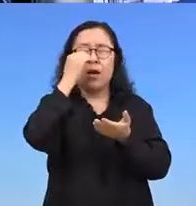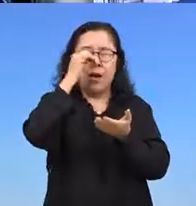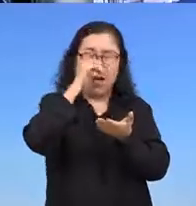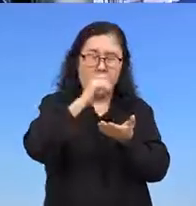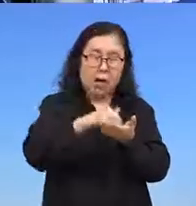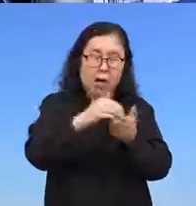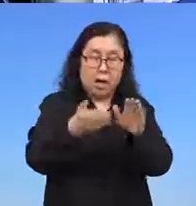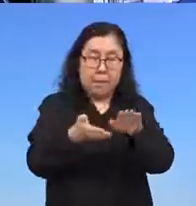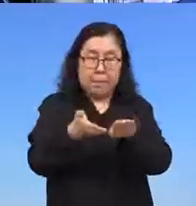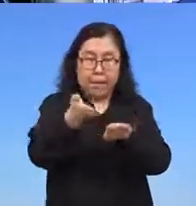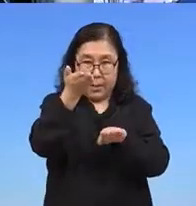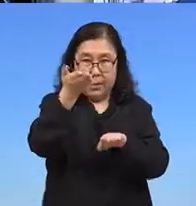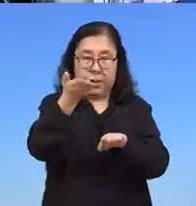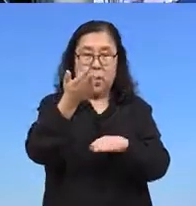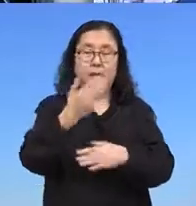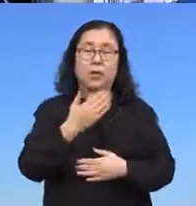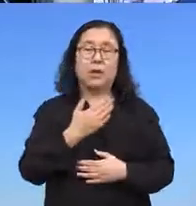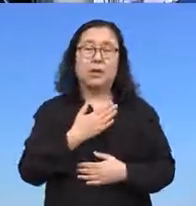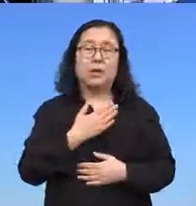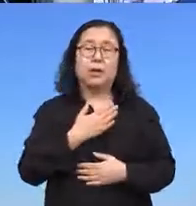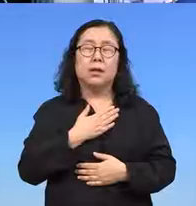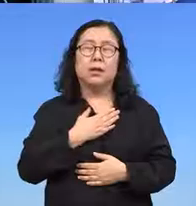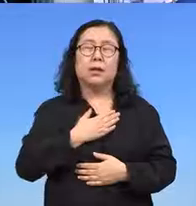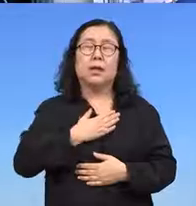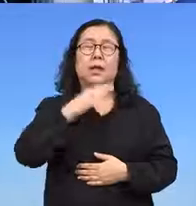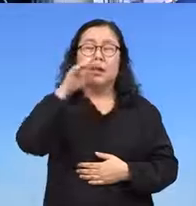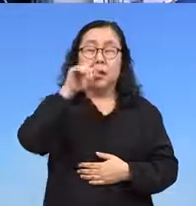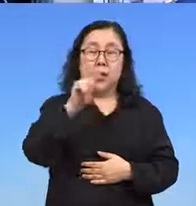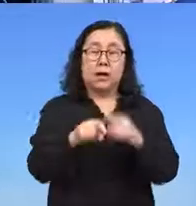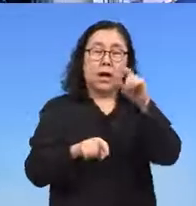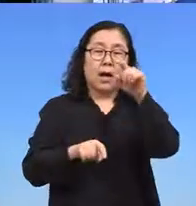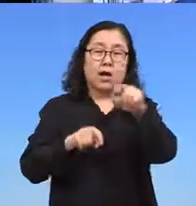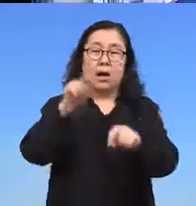반석 위를 내가 걸어가리라.